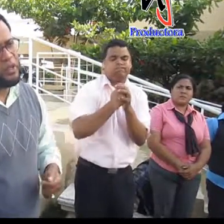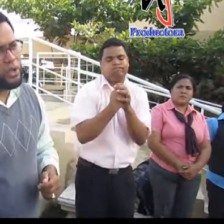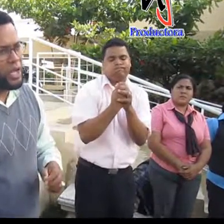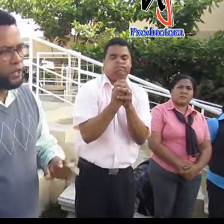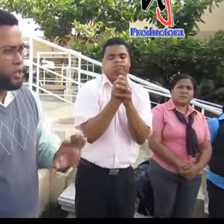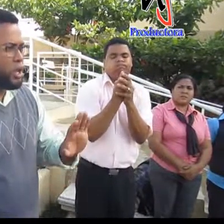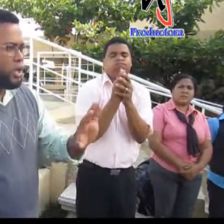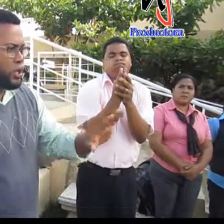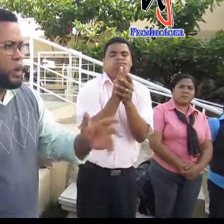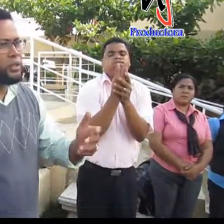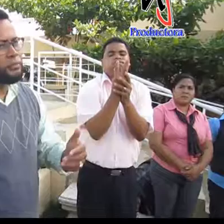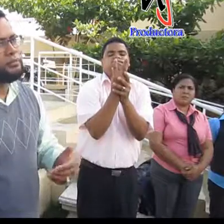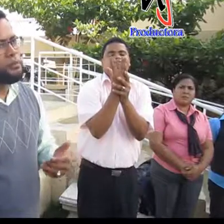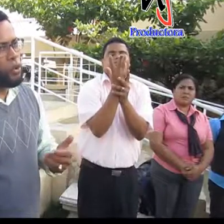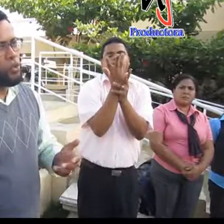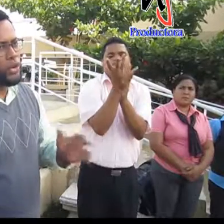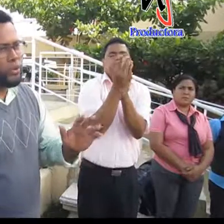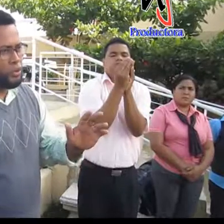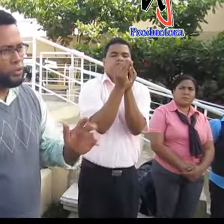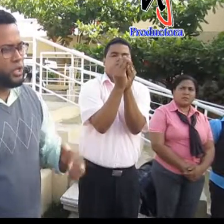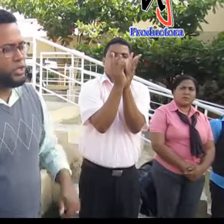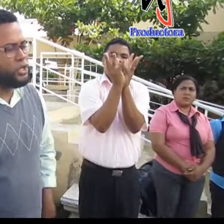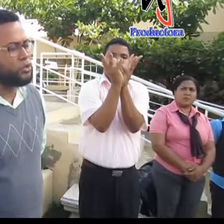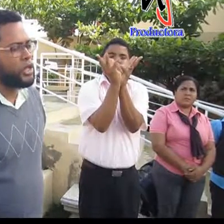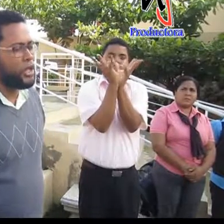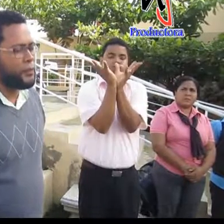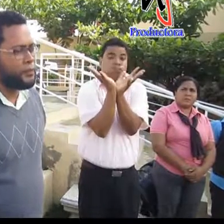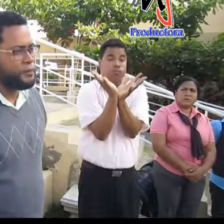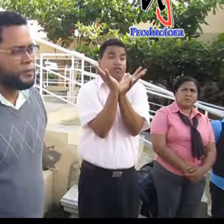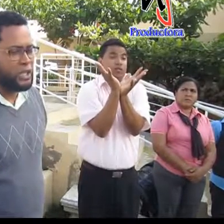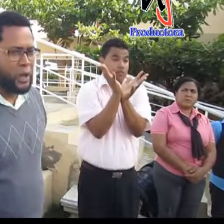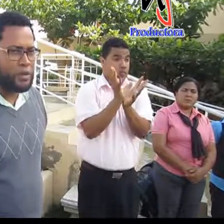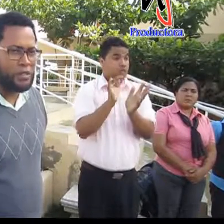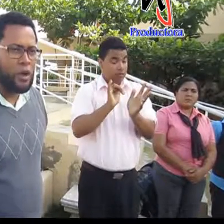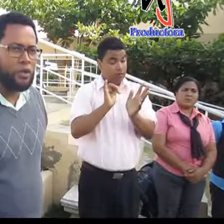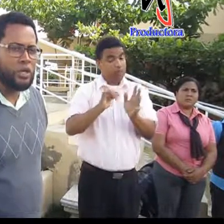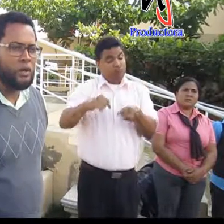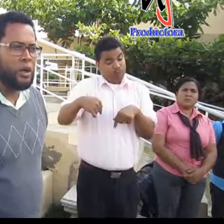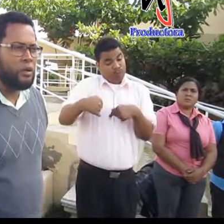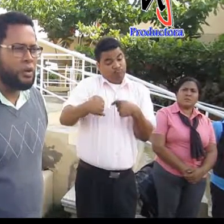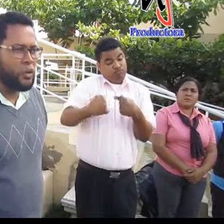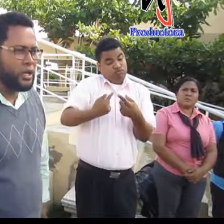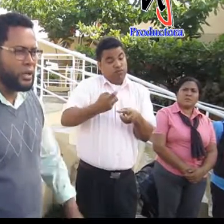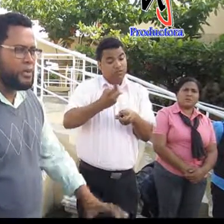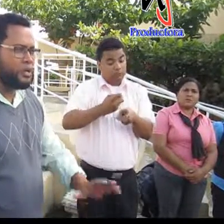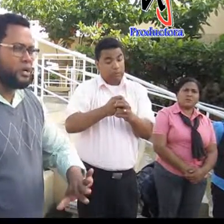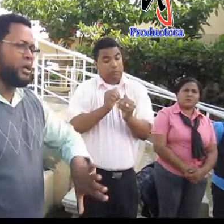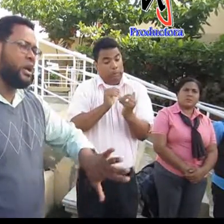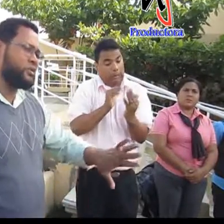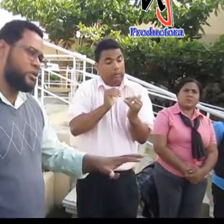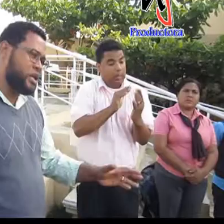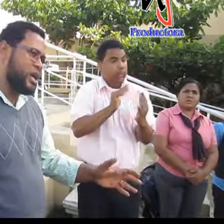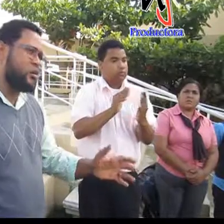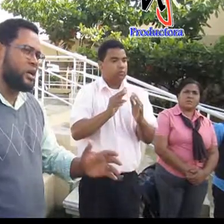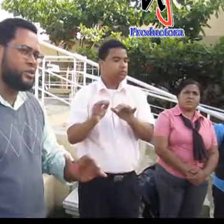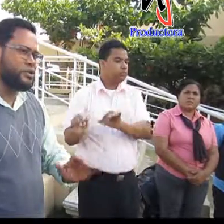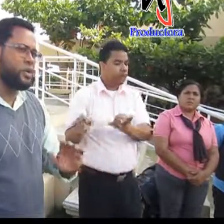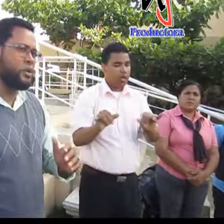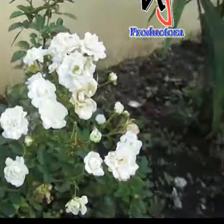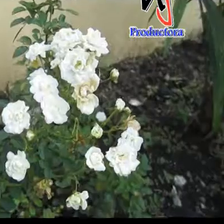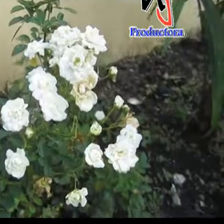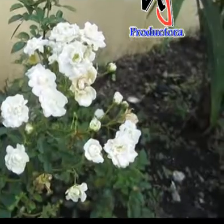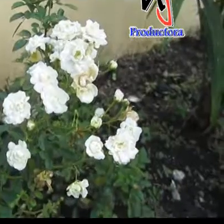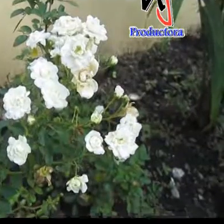se va desarrollando. Igual ocurre con los niños de discapacidad auditiva, los cuales también en la sociedad en